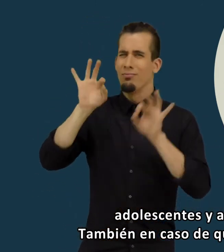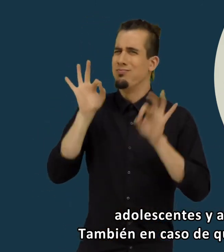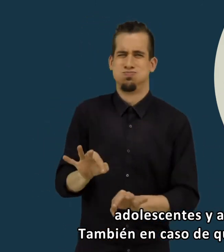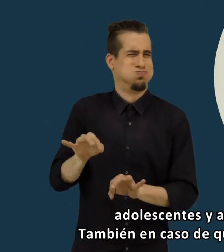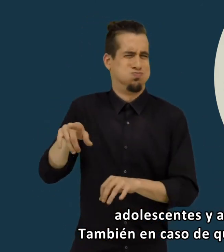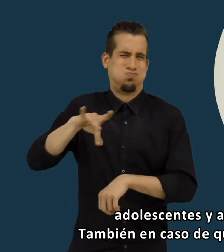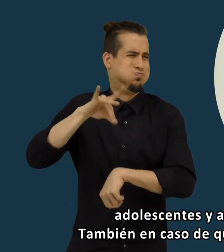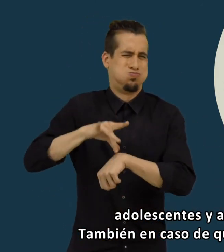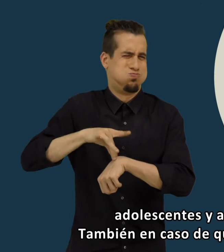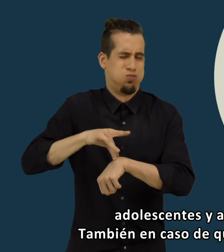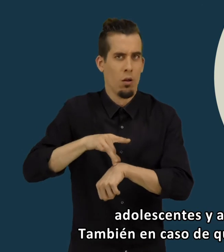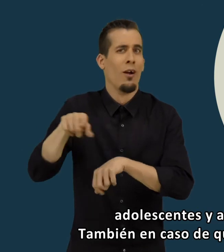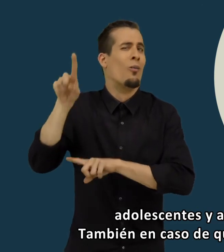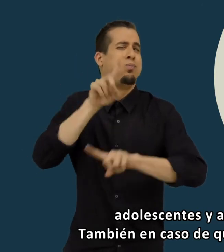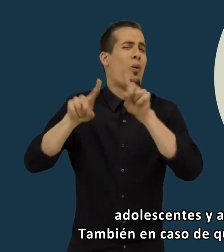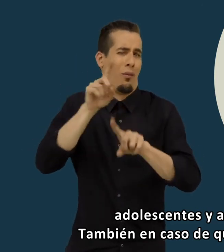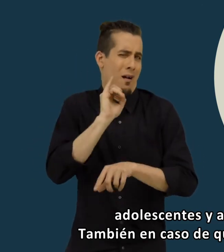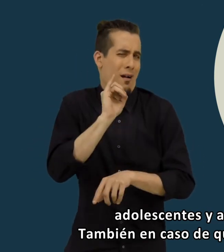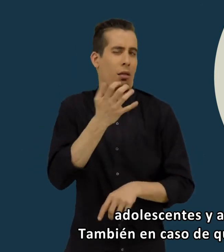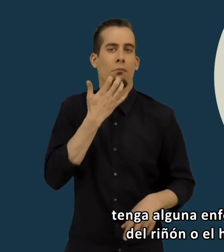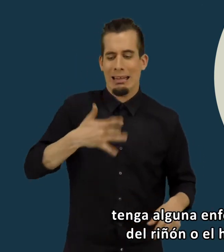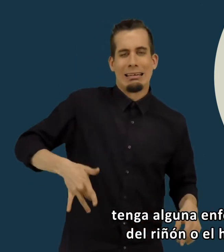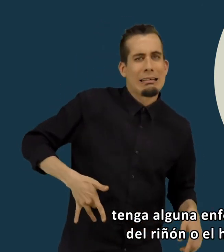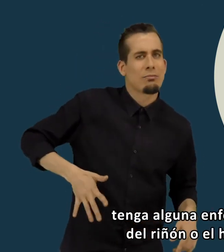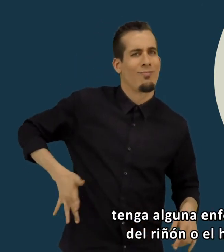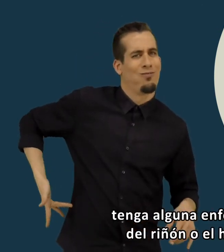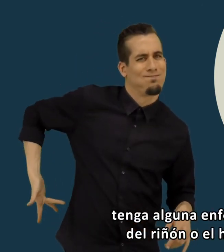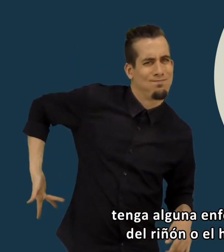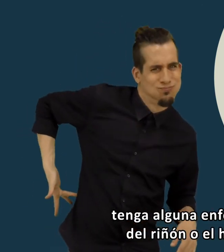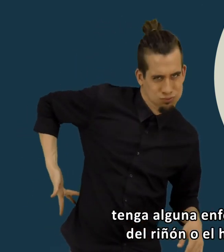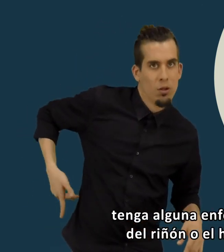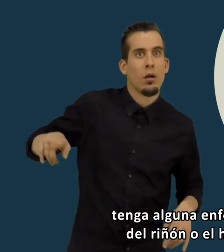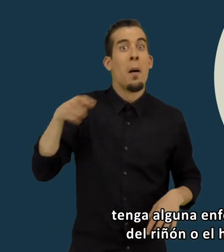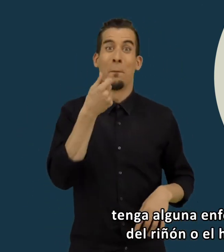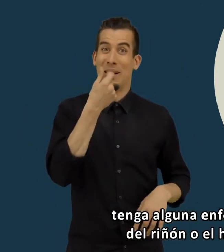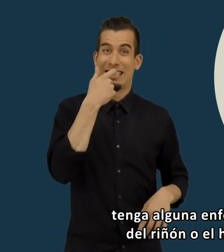También en caso de que el paciente tenga alguna enfermedad del riñón o el hígado.